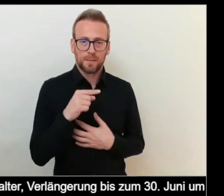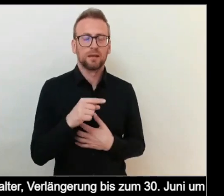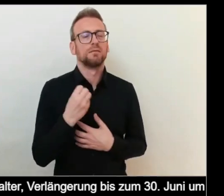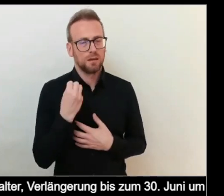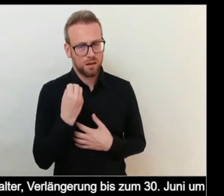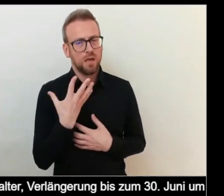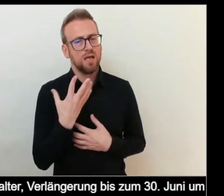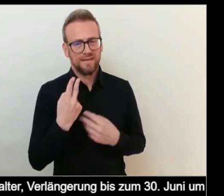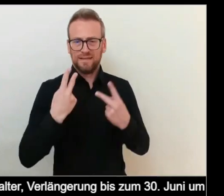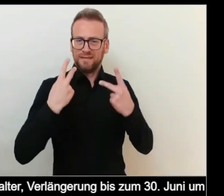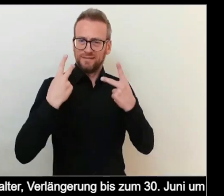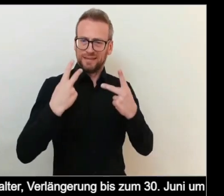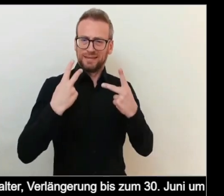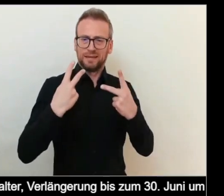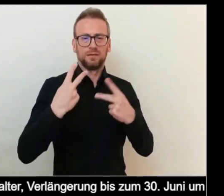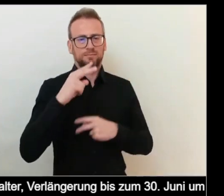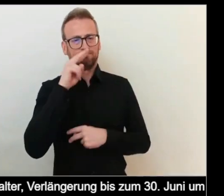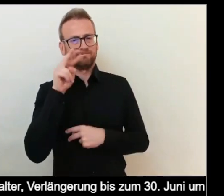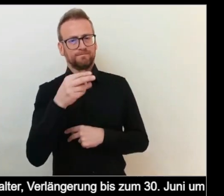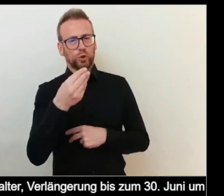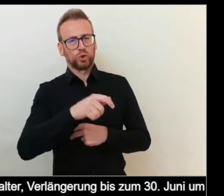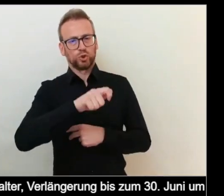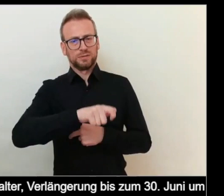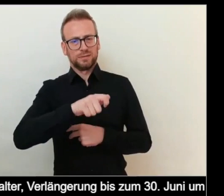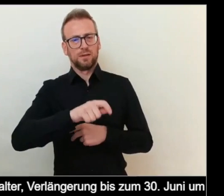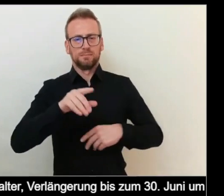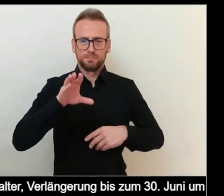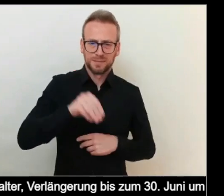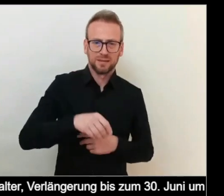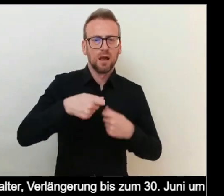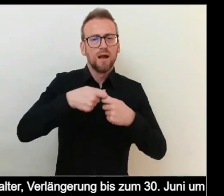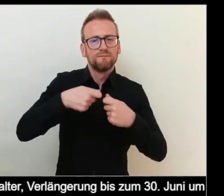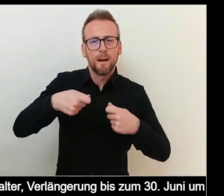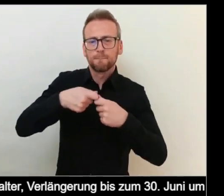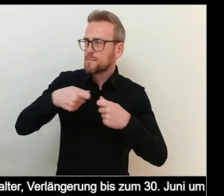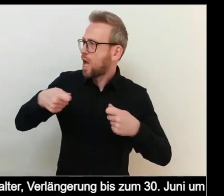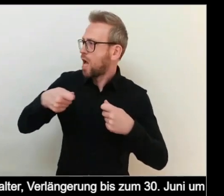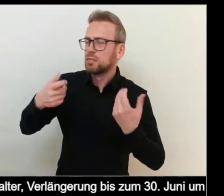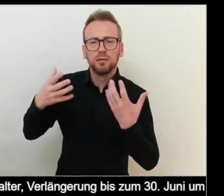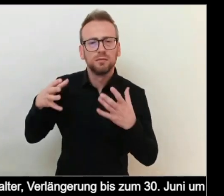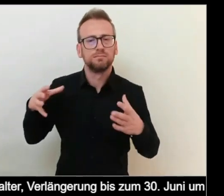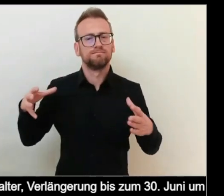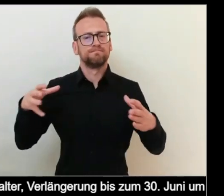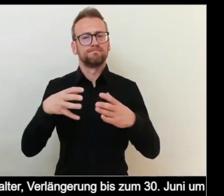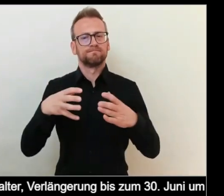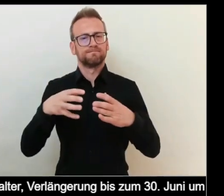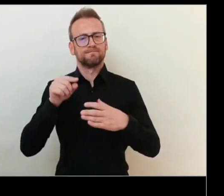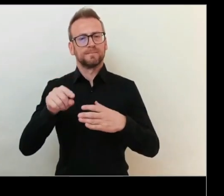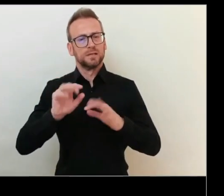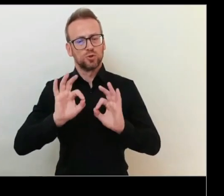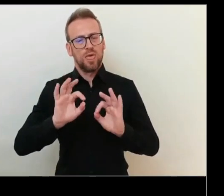über fast einen Aufschlag von bis zu 45 Millionen Euro. Das heißt auch unterm Strich viel Substanz für die bayerischen Künstlerinnen und